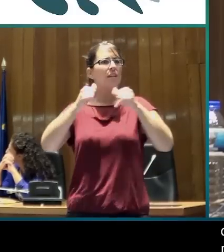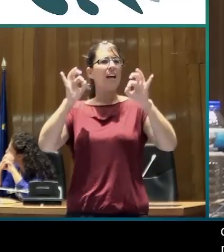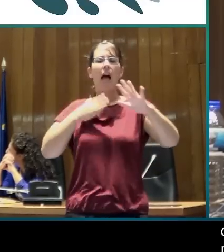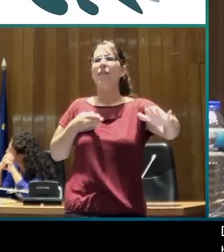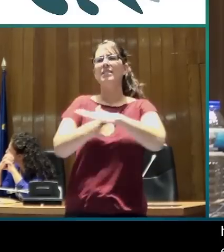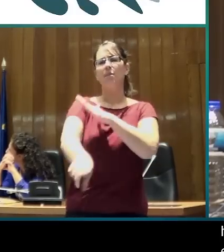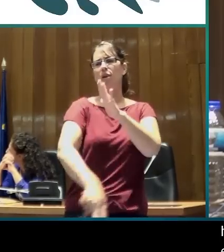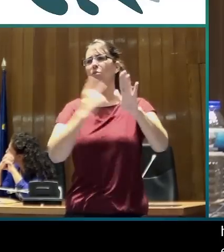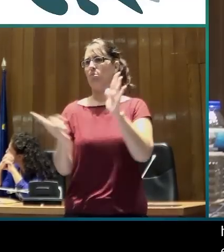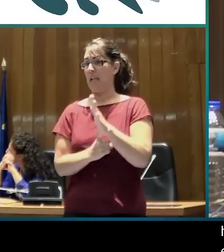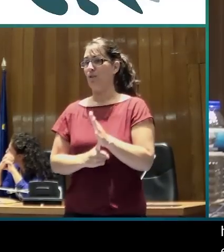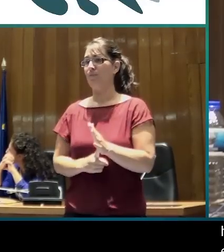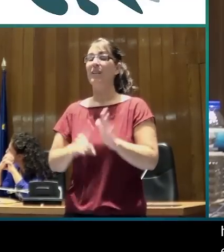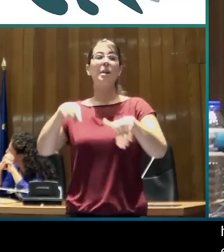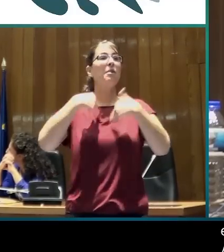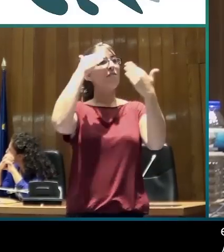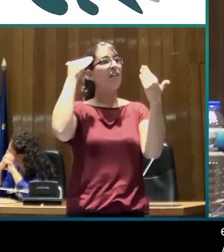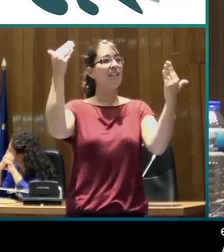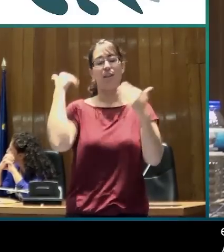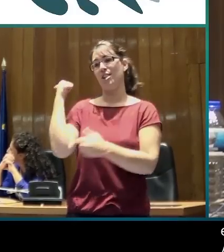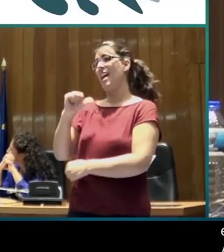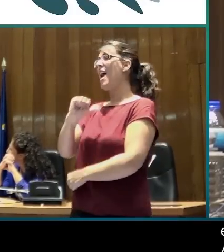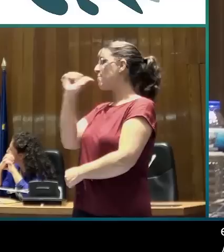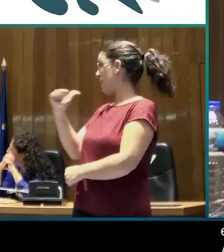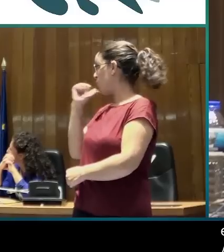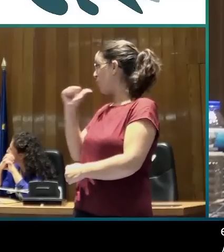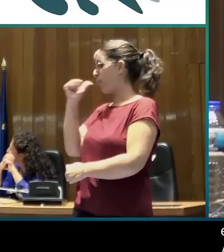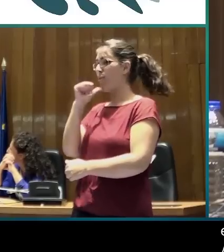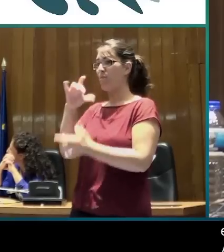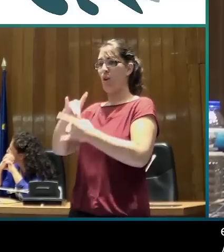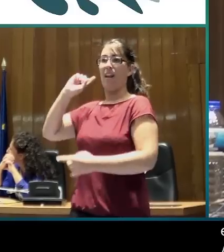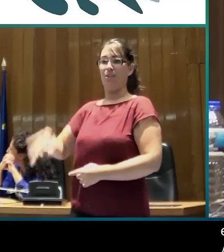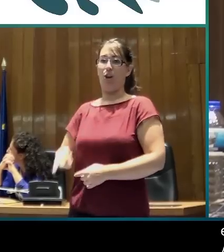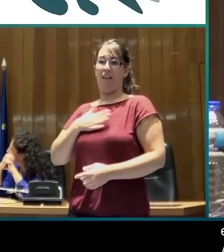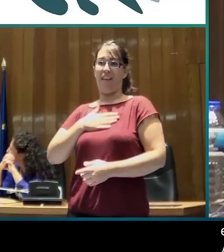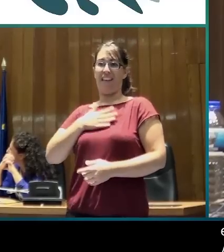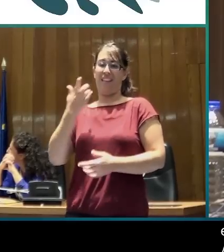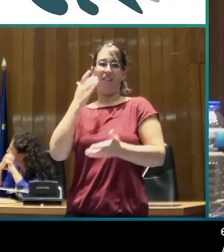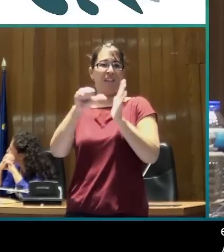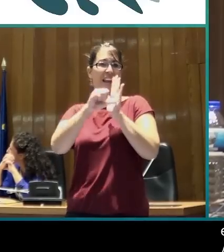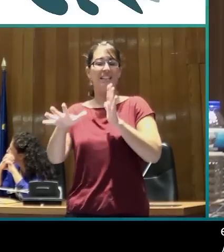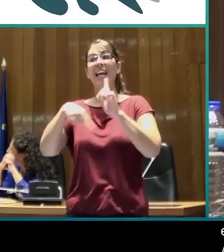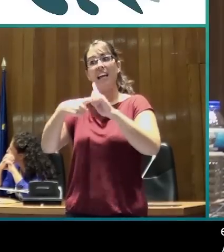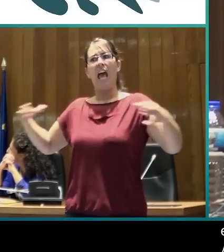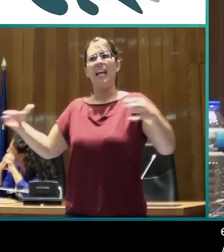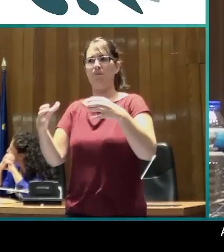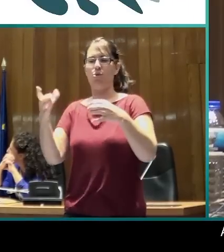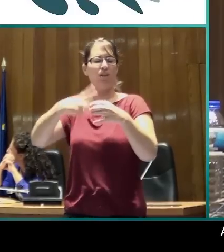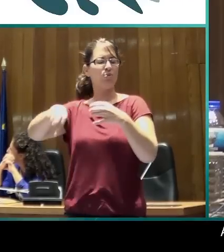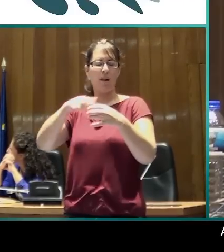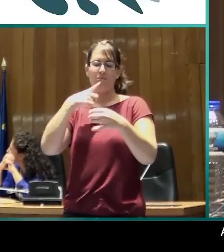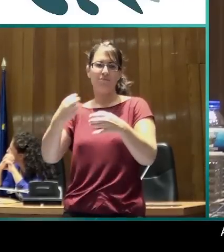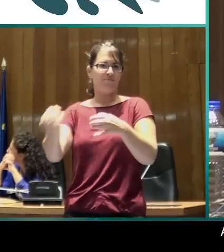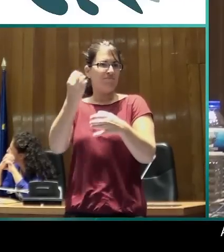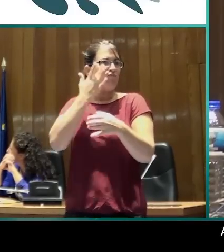extensión. Felicitaciones a Mariluz Esteban, directora del CENSE, y a su equipo, Cerebro en Estado Puro, que